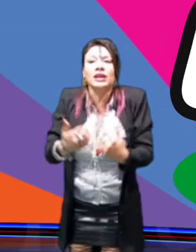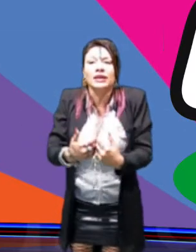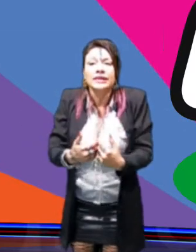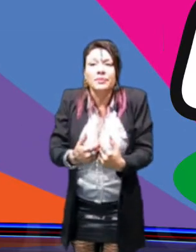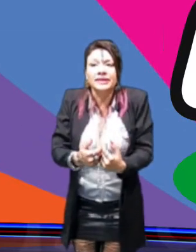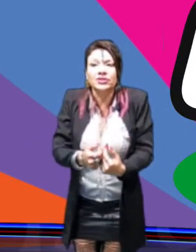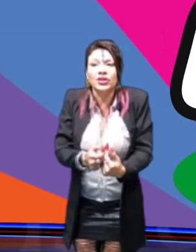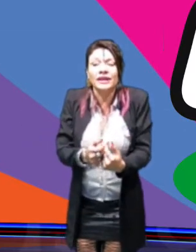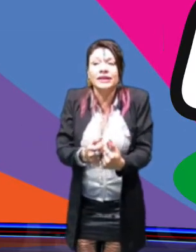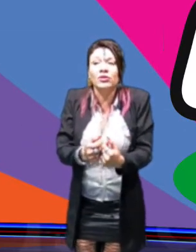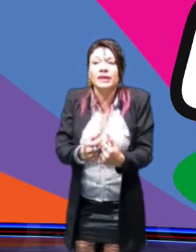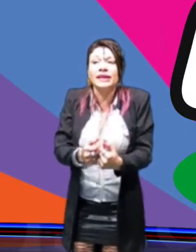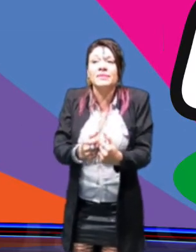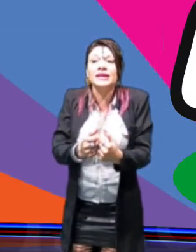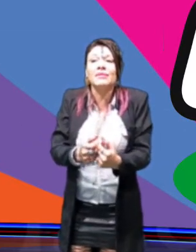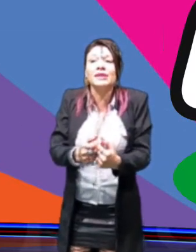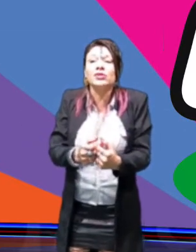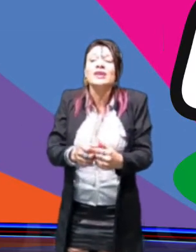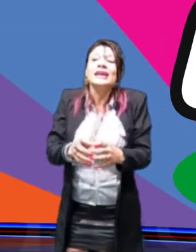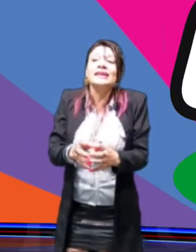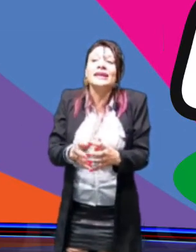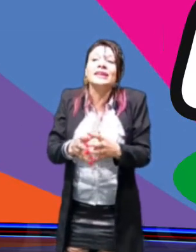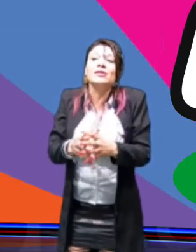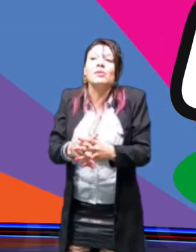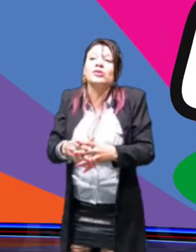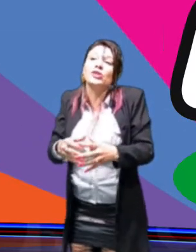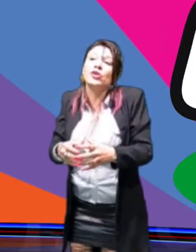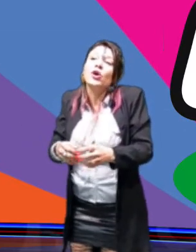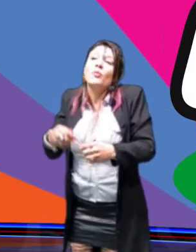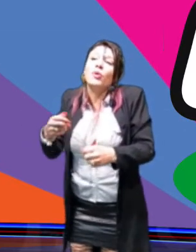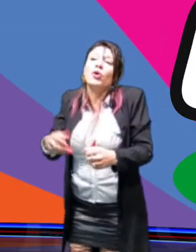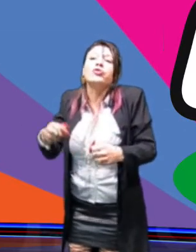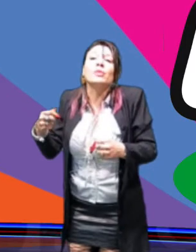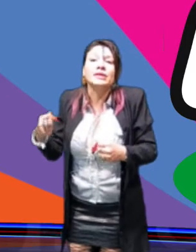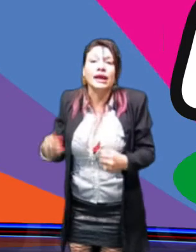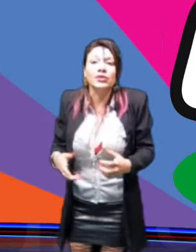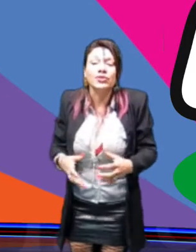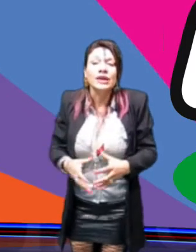las prestaciones de alta complejidad y medicamentos, están en este momento siendo poco